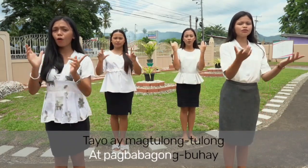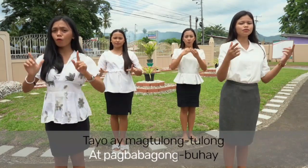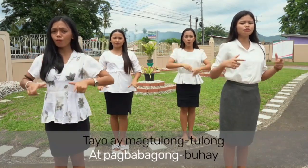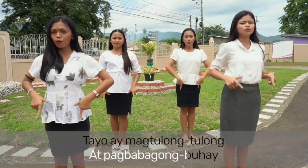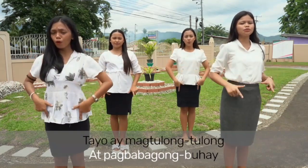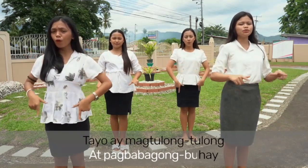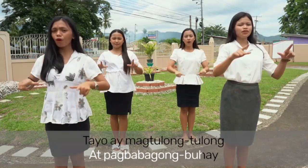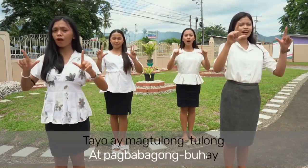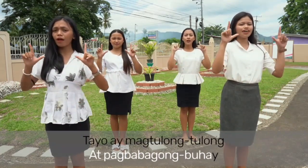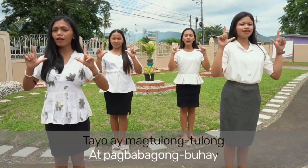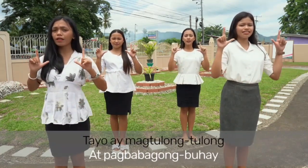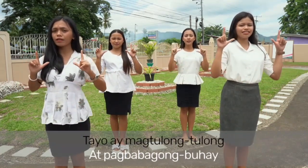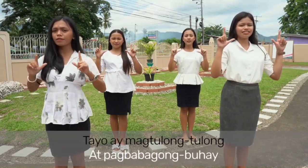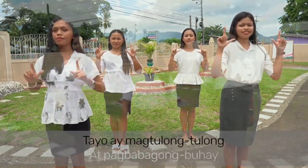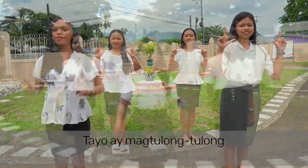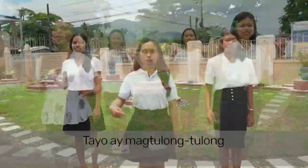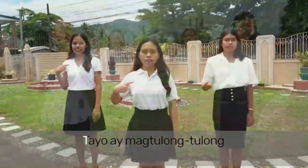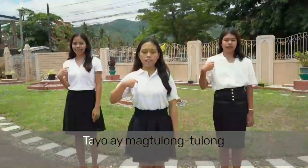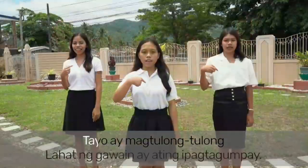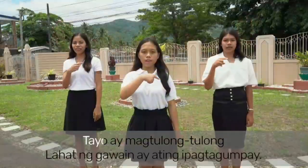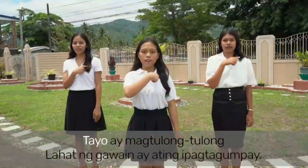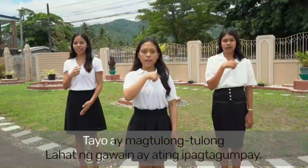pagbabagong buhay, tayo ay